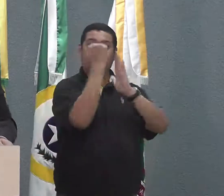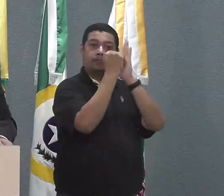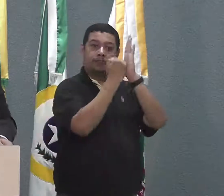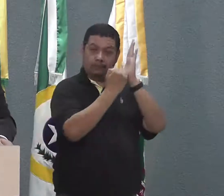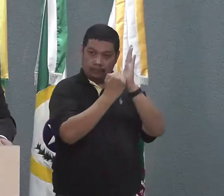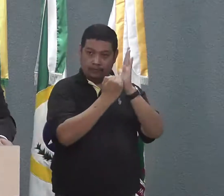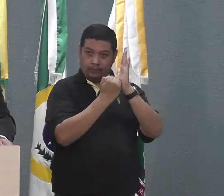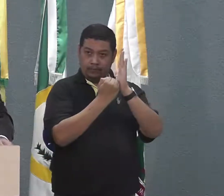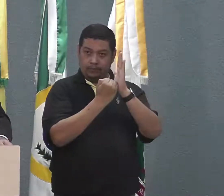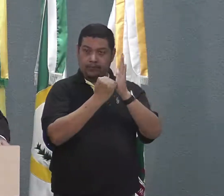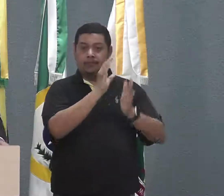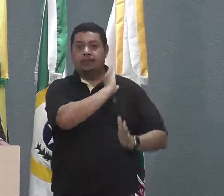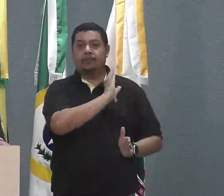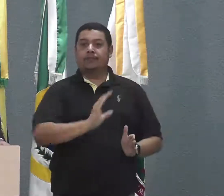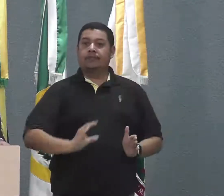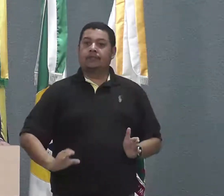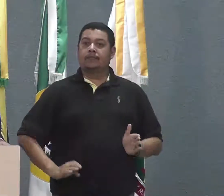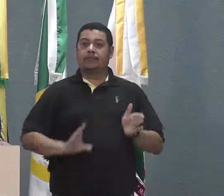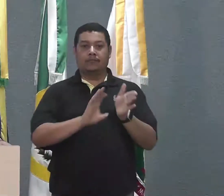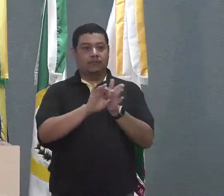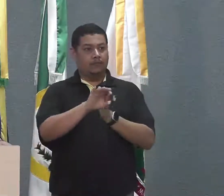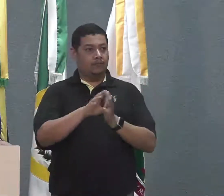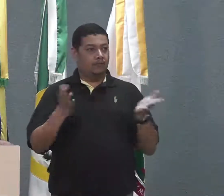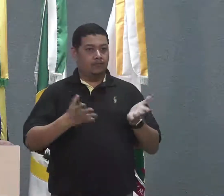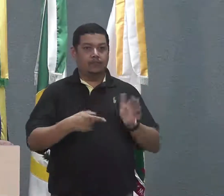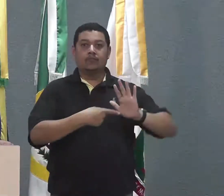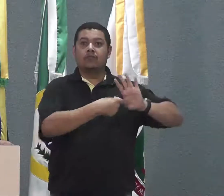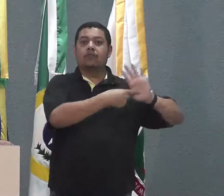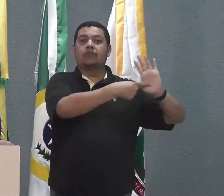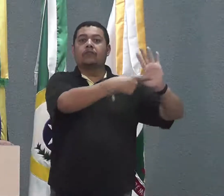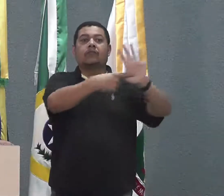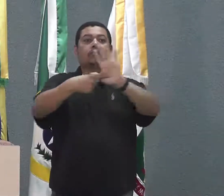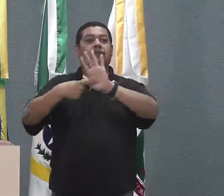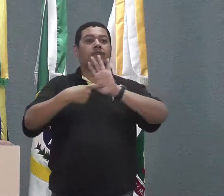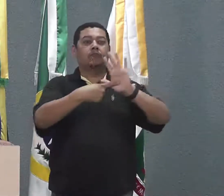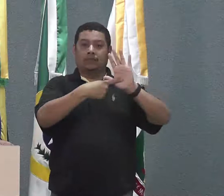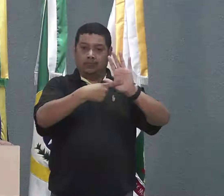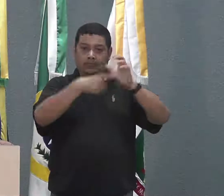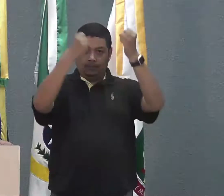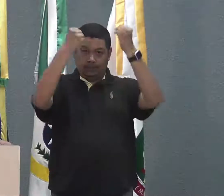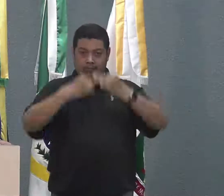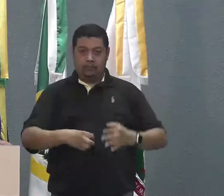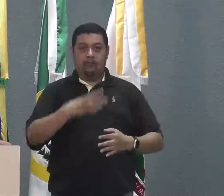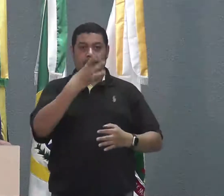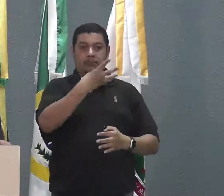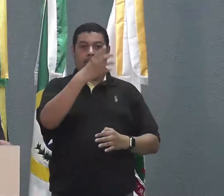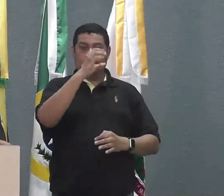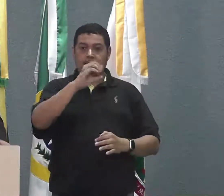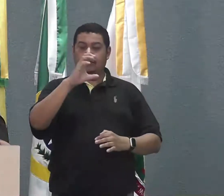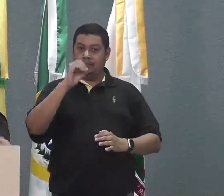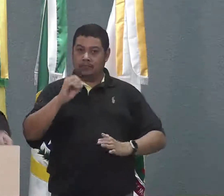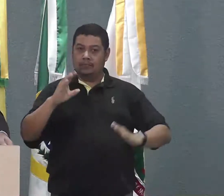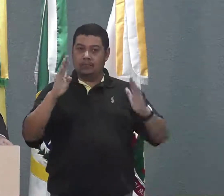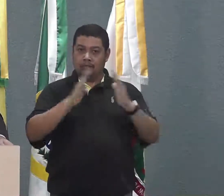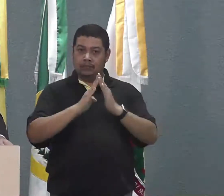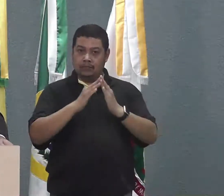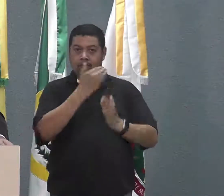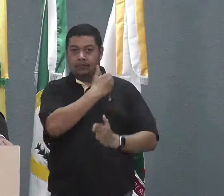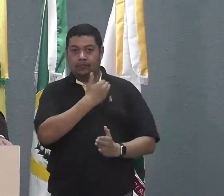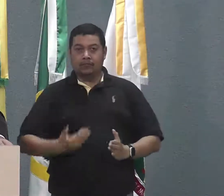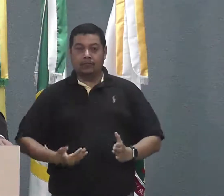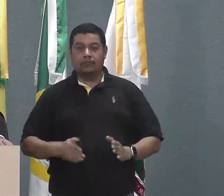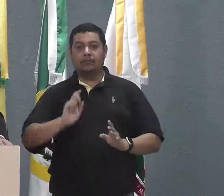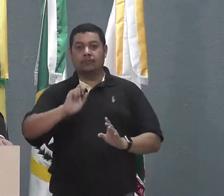Cacoal. E aqui eu deixo bem claro o assunto das 300 casas populares do residencial Cidade Verde.